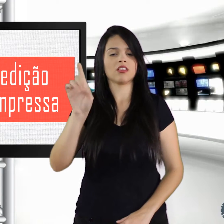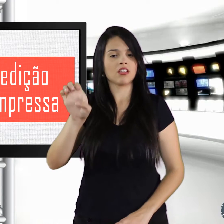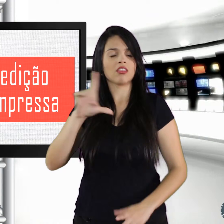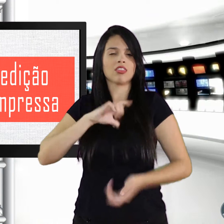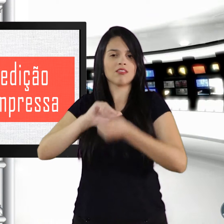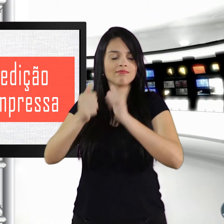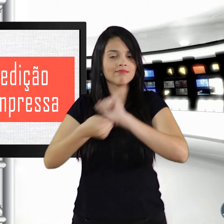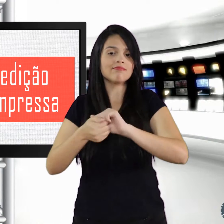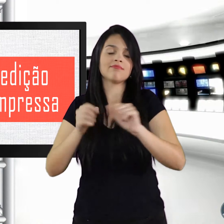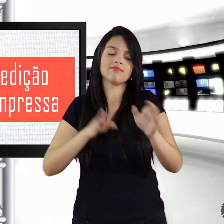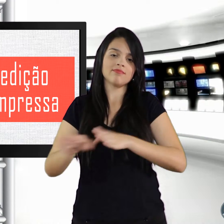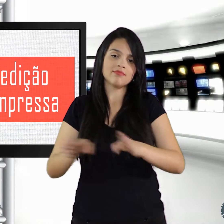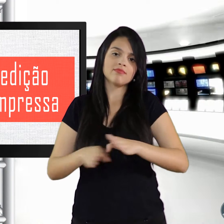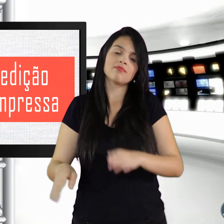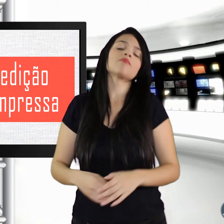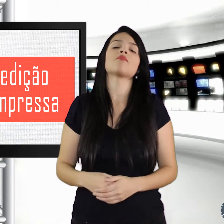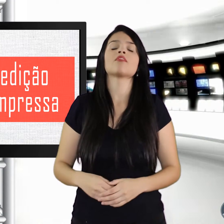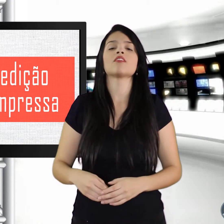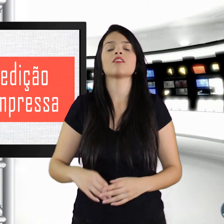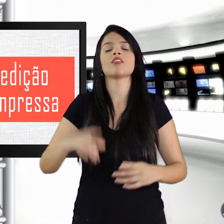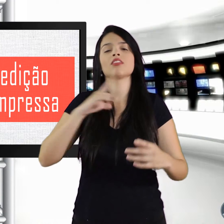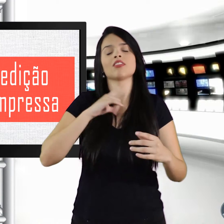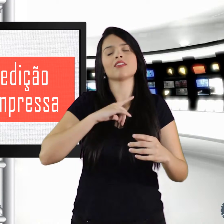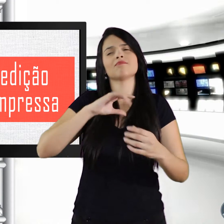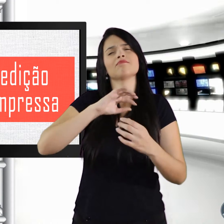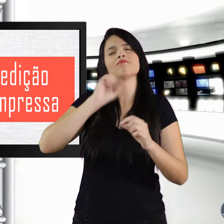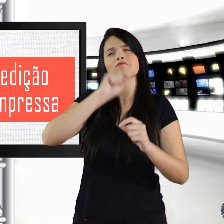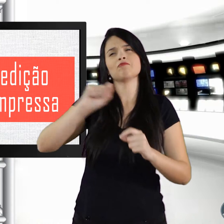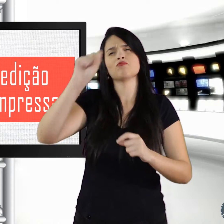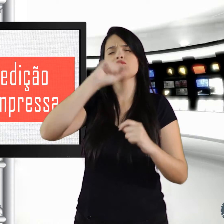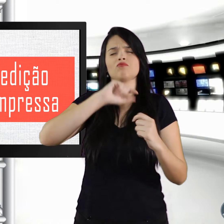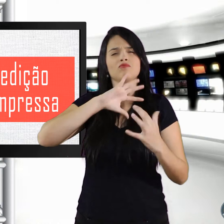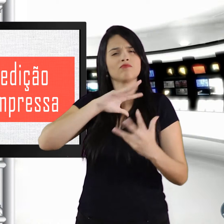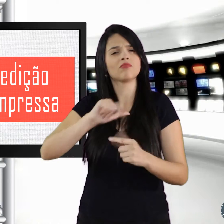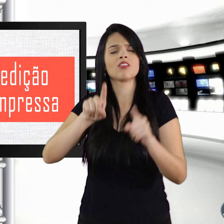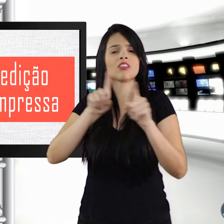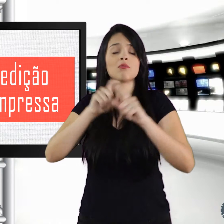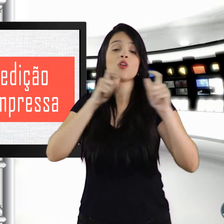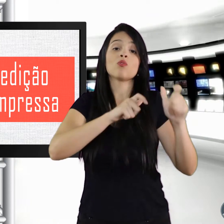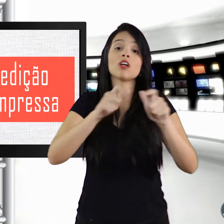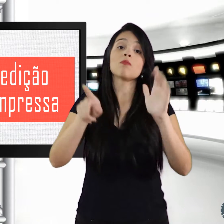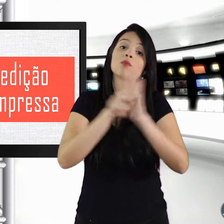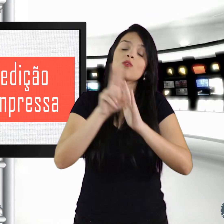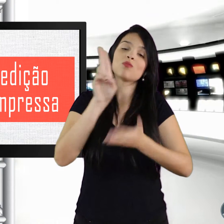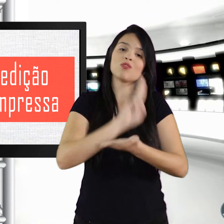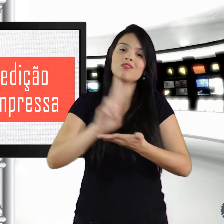Grandes Cidades para a Liderança do Clima, do Mundo, além de vários campos da Uninove, Universidade 9 de